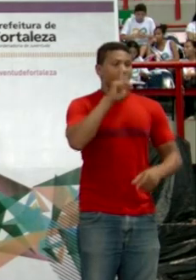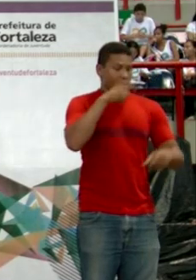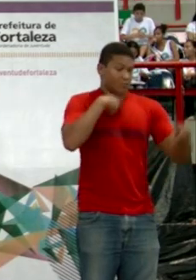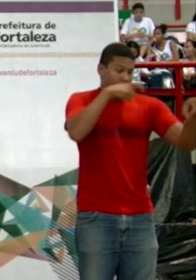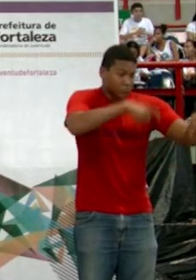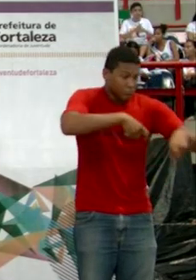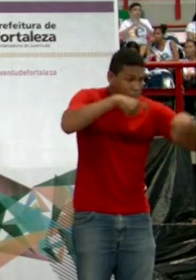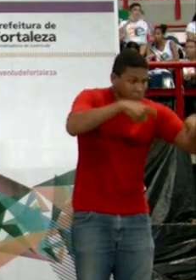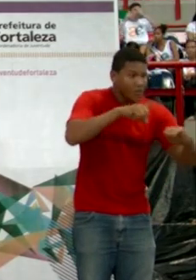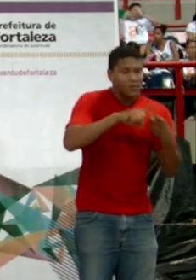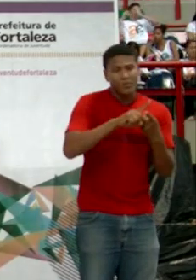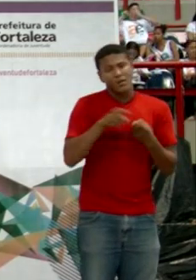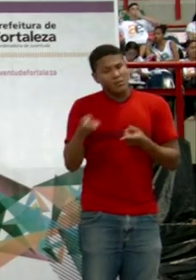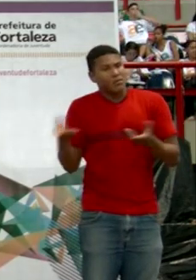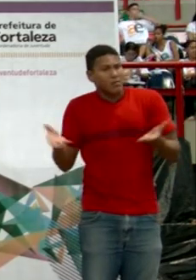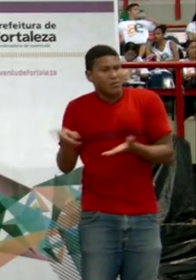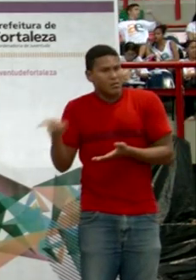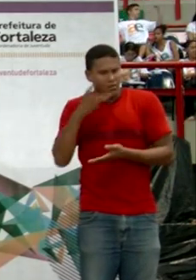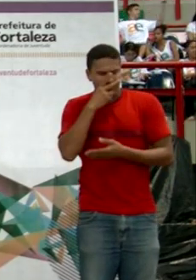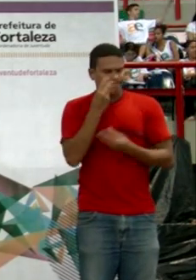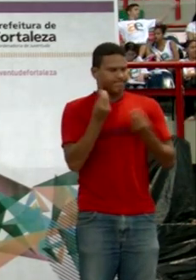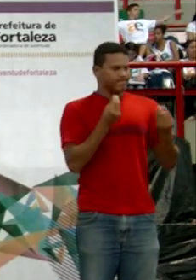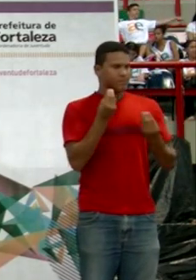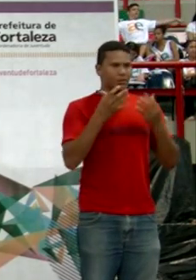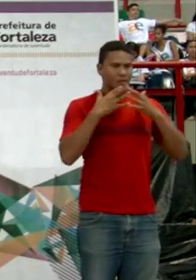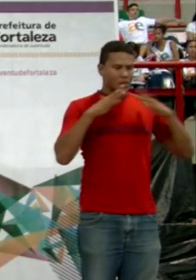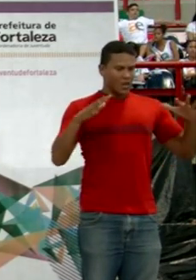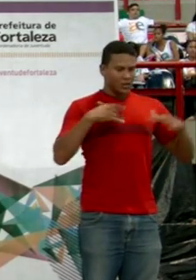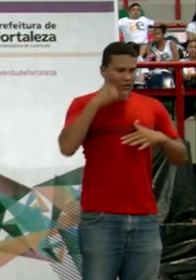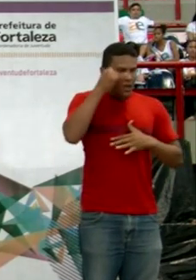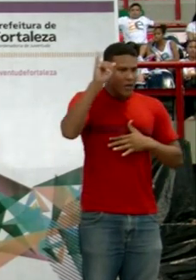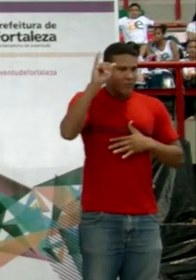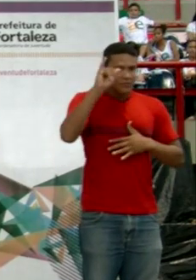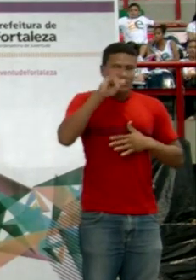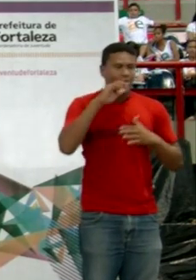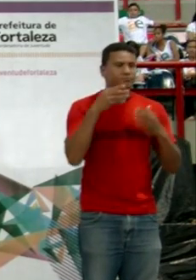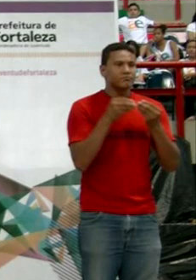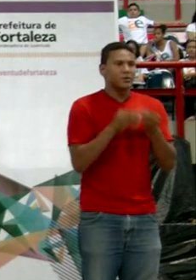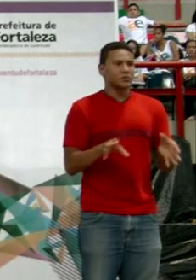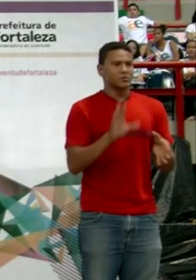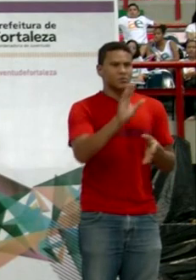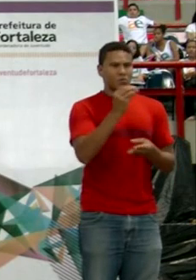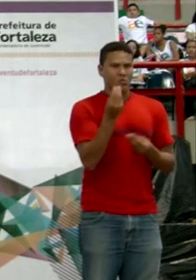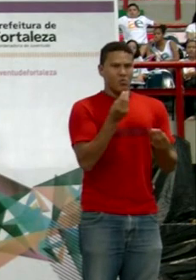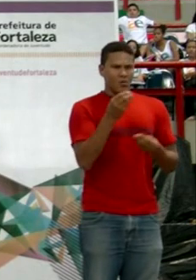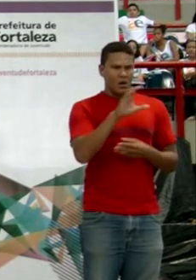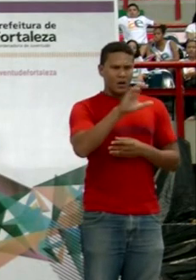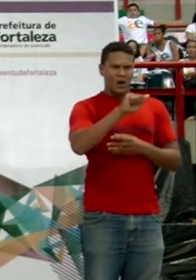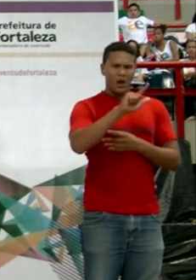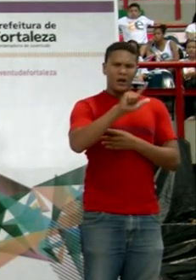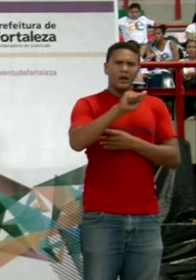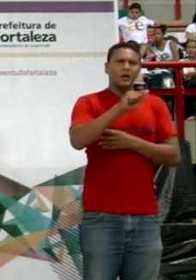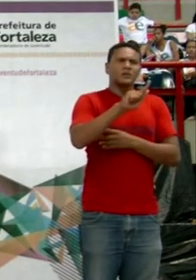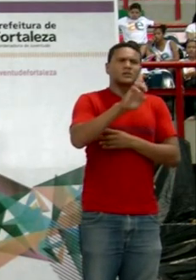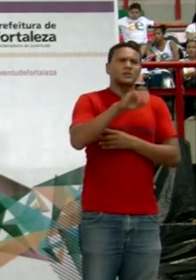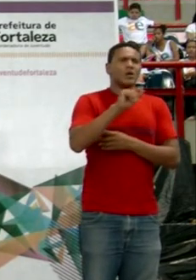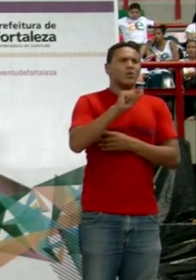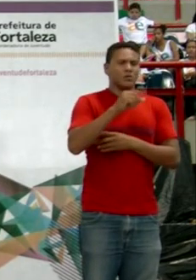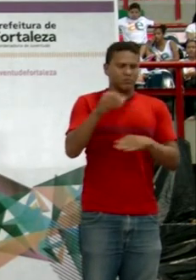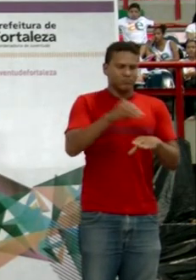caso aqui, para diminuir o impacto ambiental, a calagem é a adição de carbonato